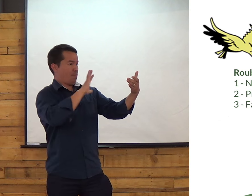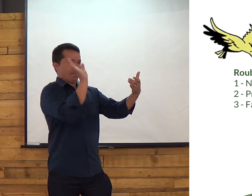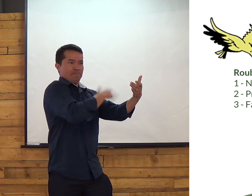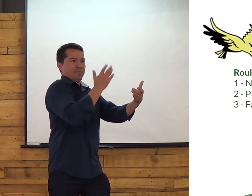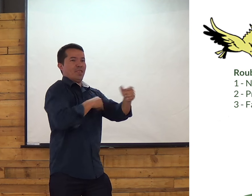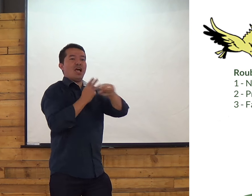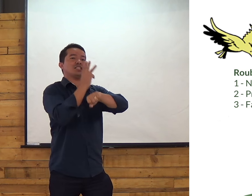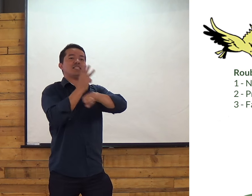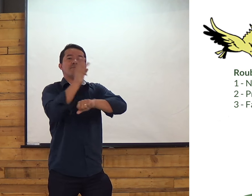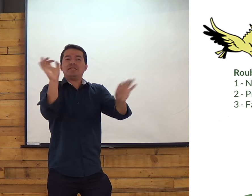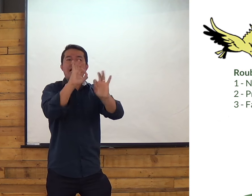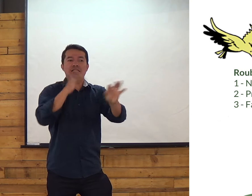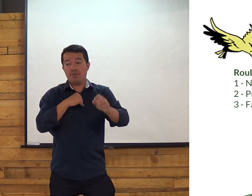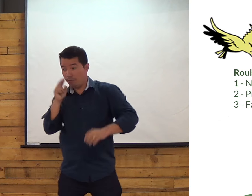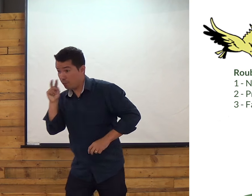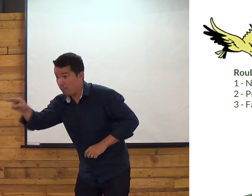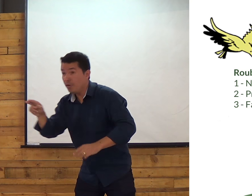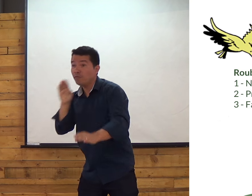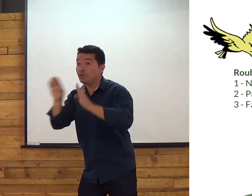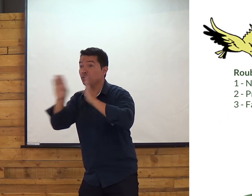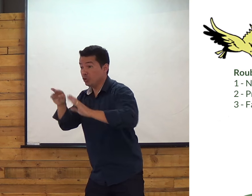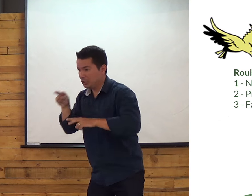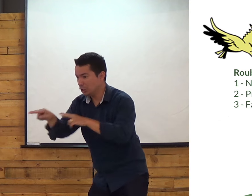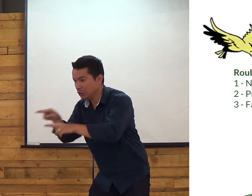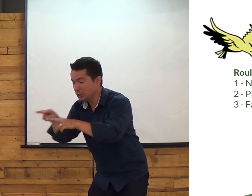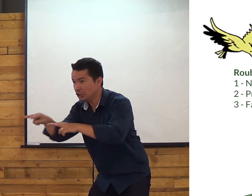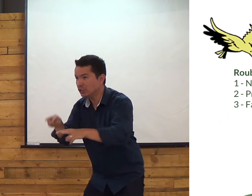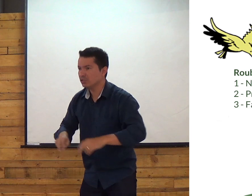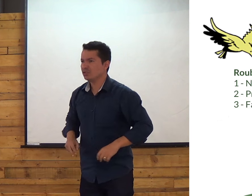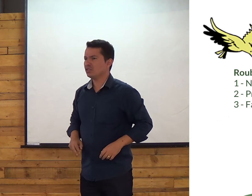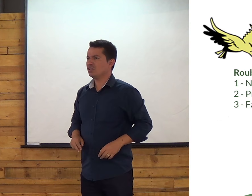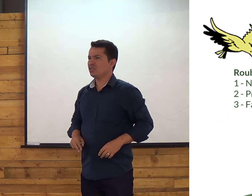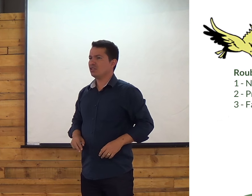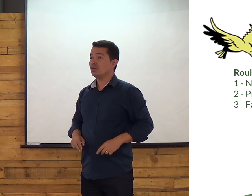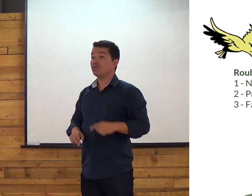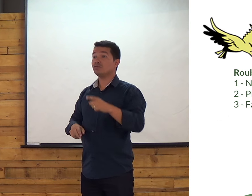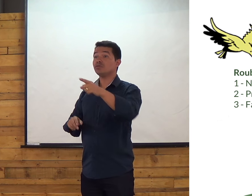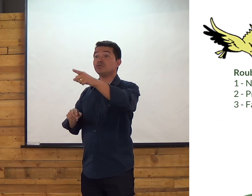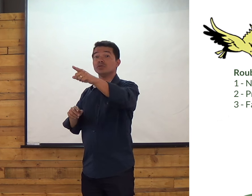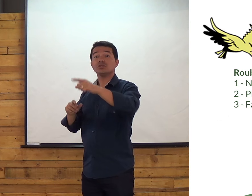ver o que ele falou para mim e ver, sei lá, WhatsApp, Facebook.